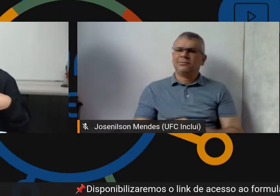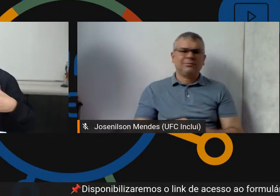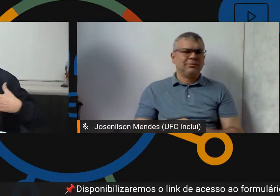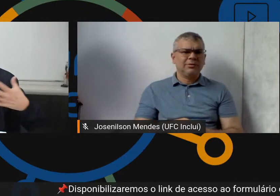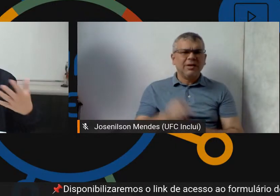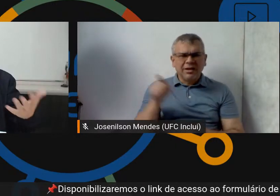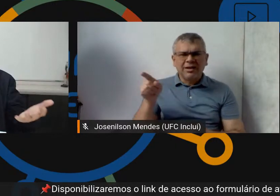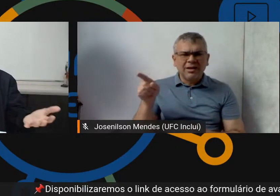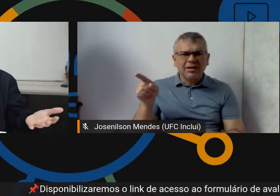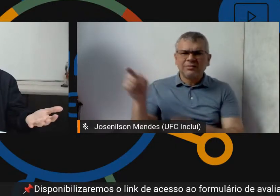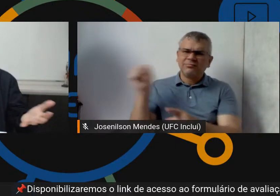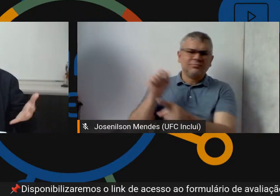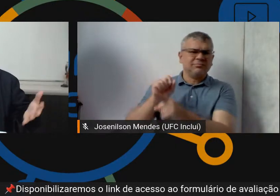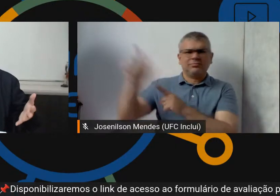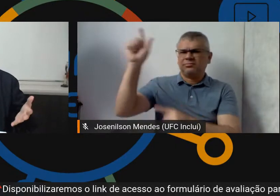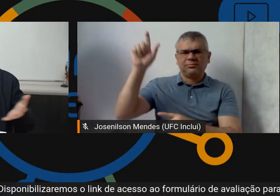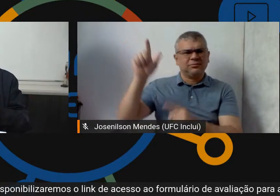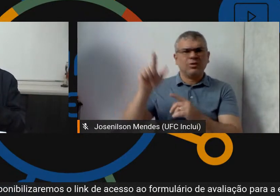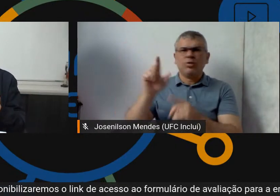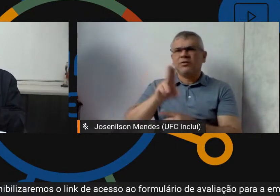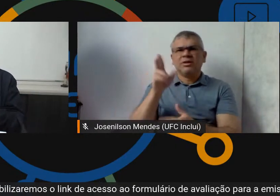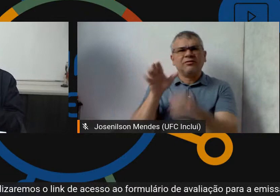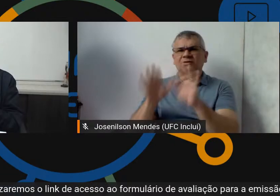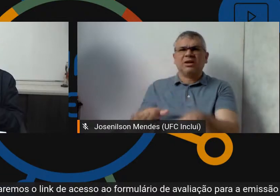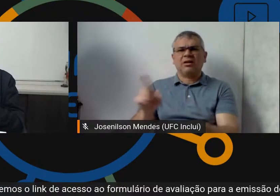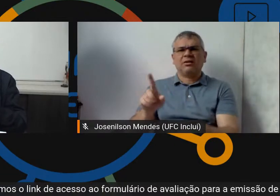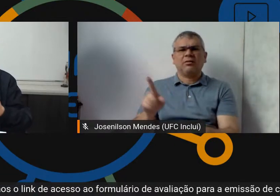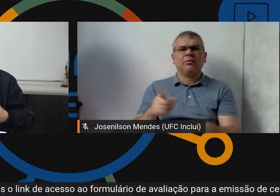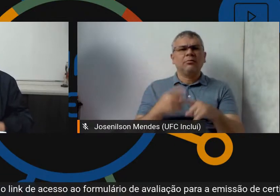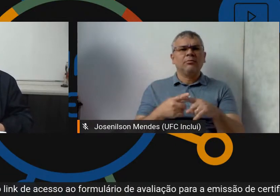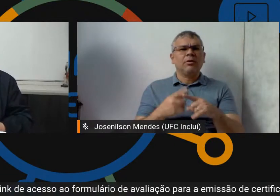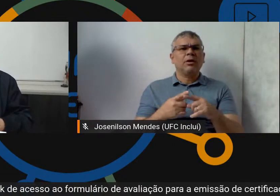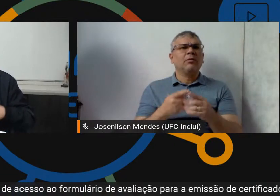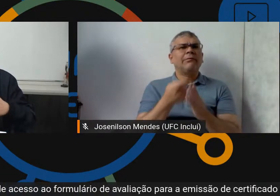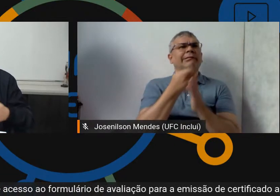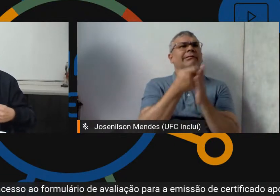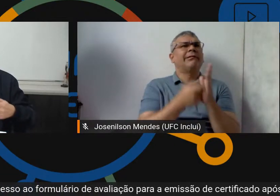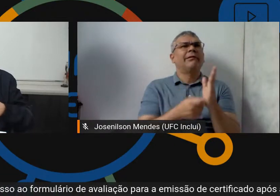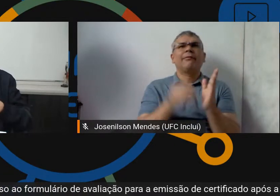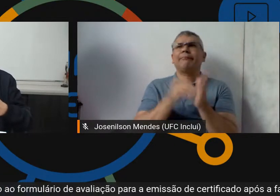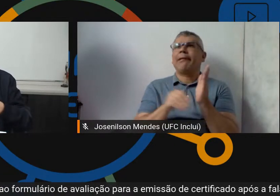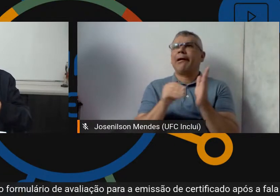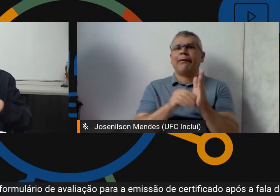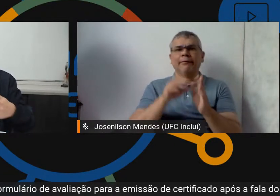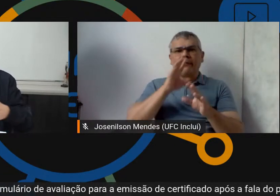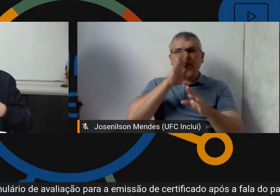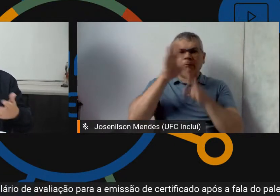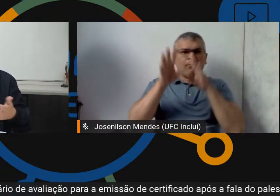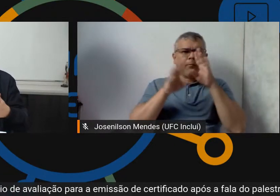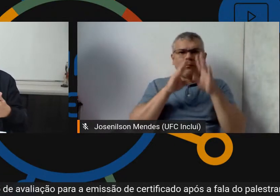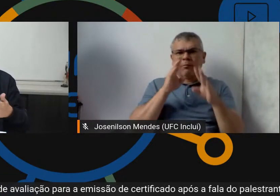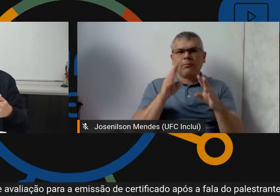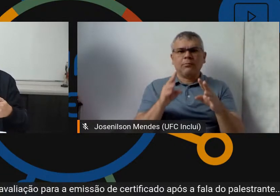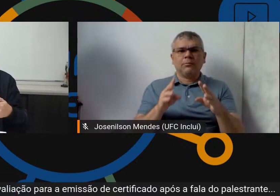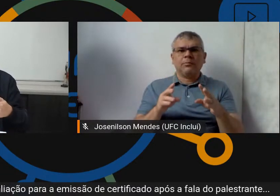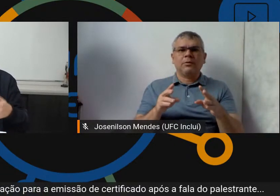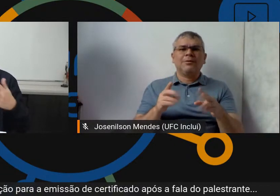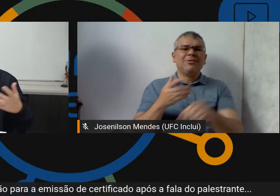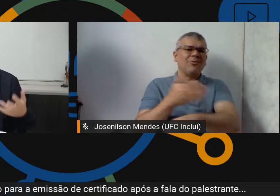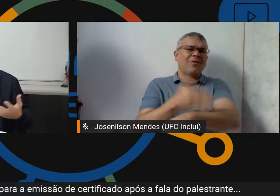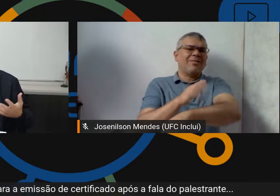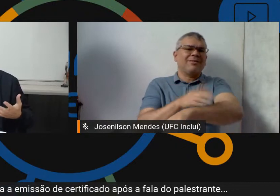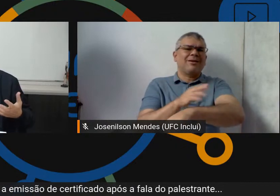assim escreva mais? Não é escola de primeiro grau que você está treinando ortografia, você está treinando essas